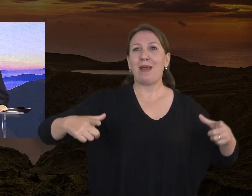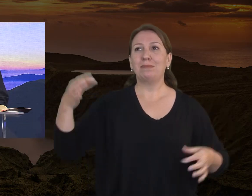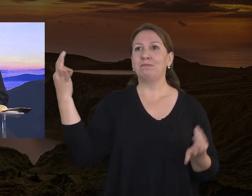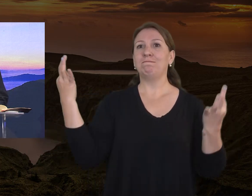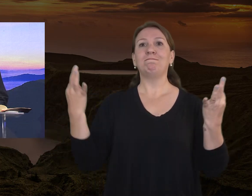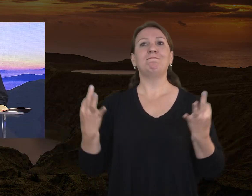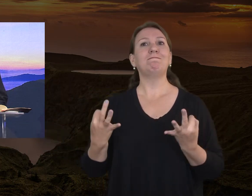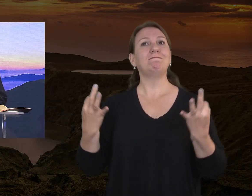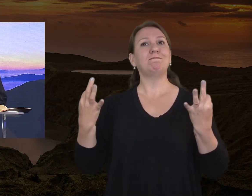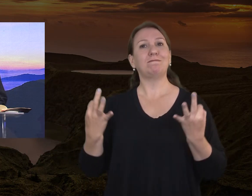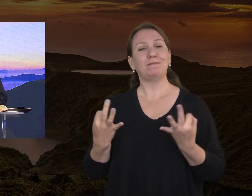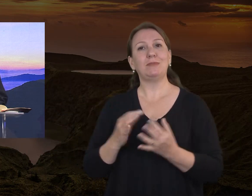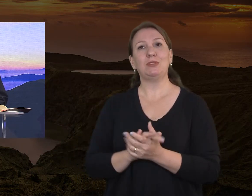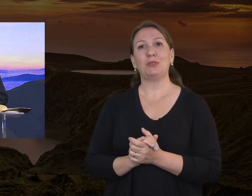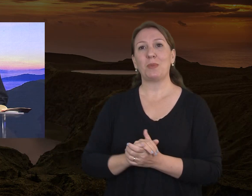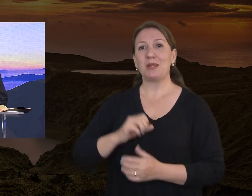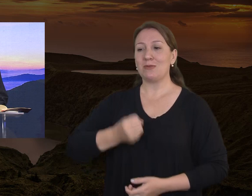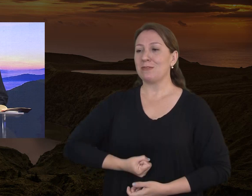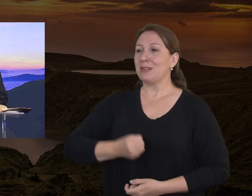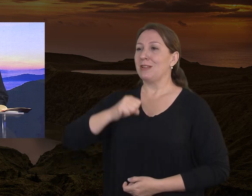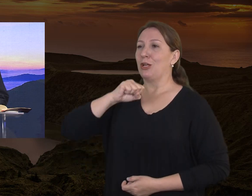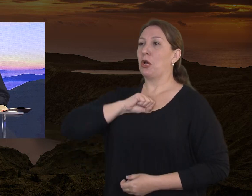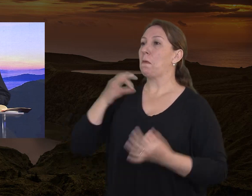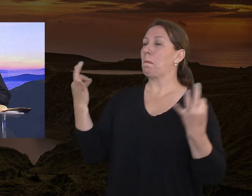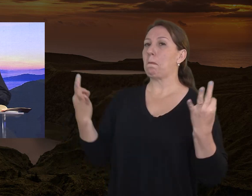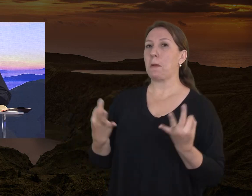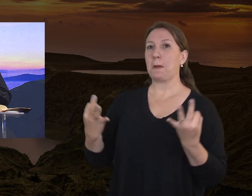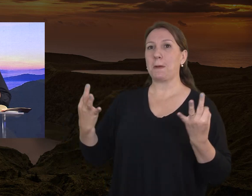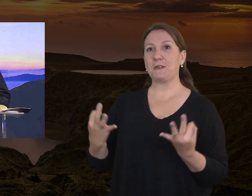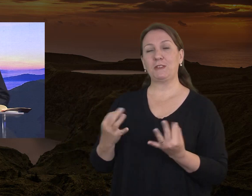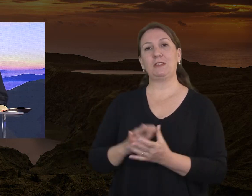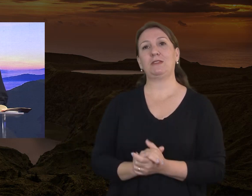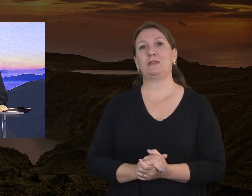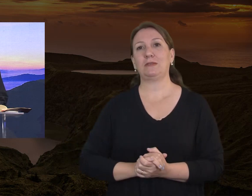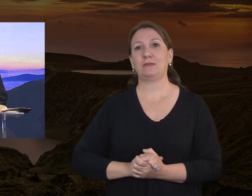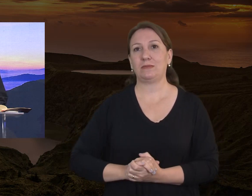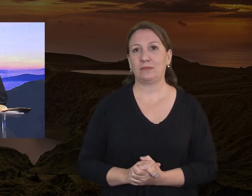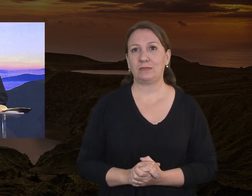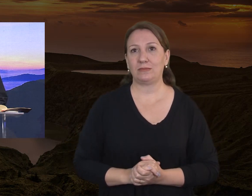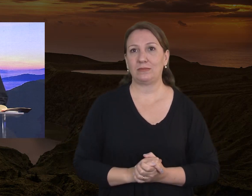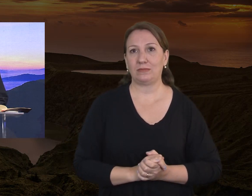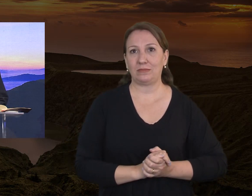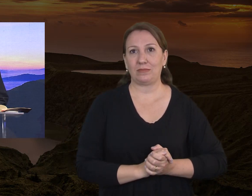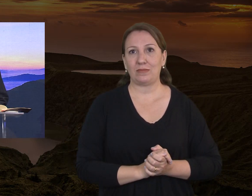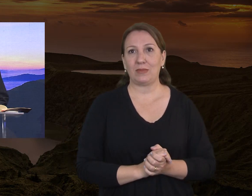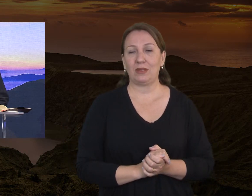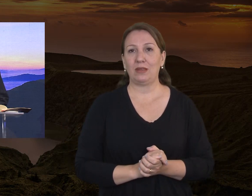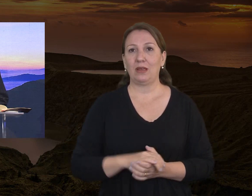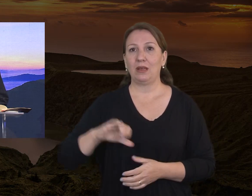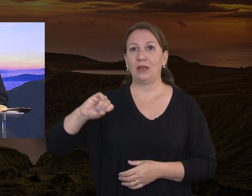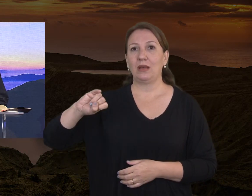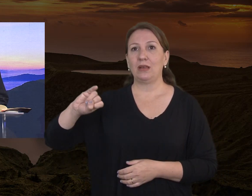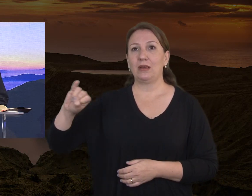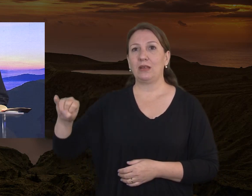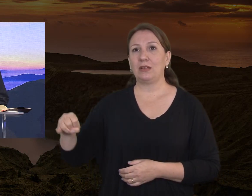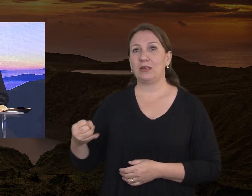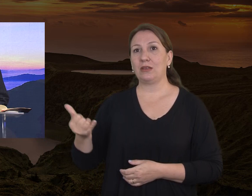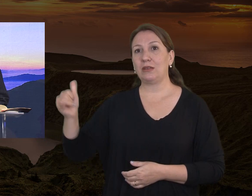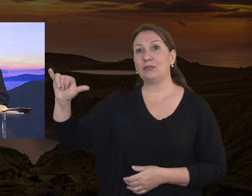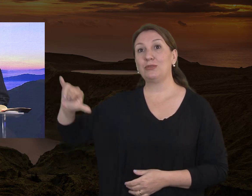sacerdote majestoso de Deus. E conforme as descrições no livro de Jó,